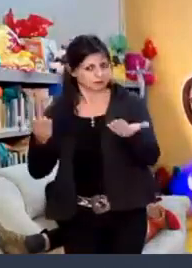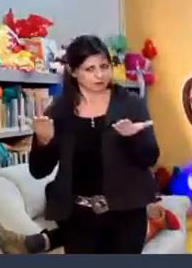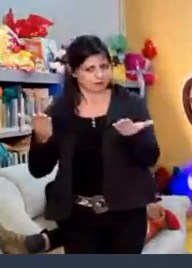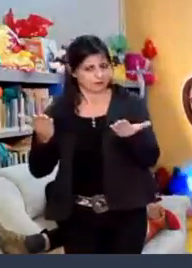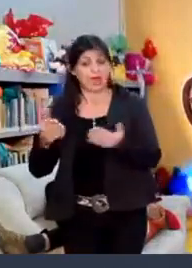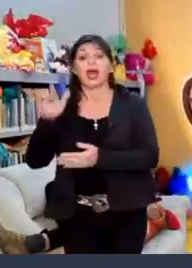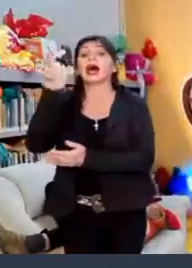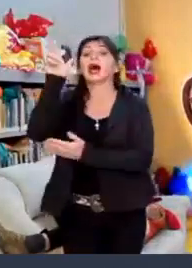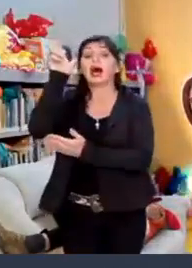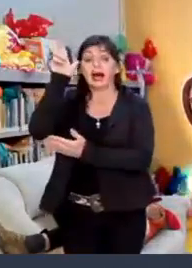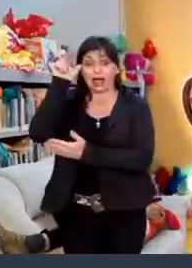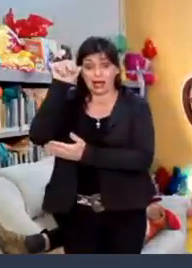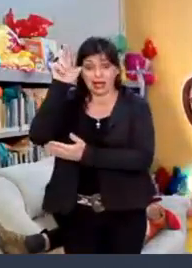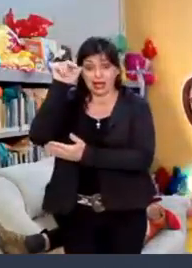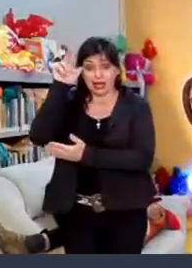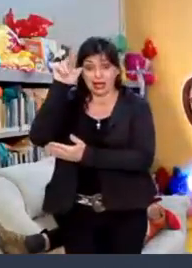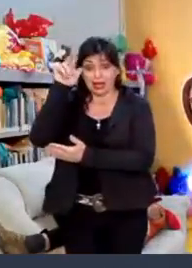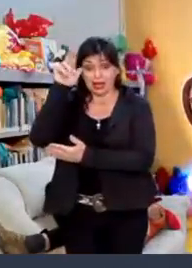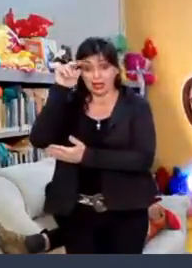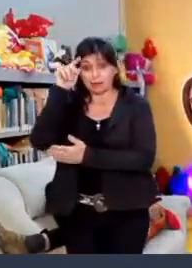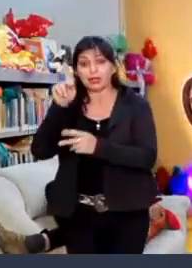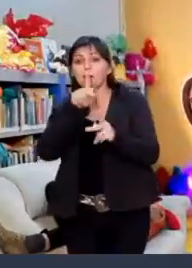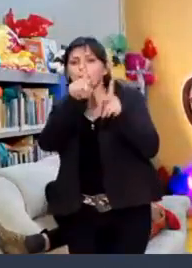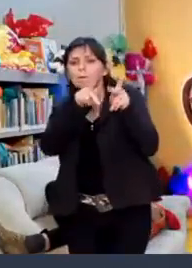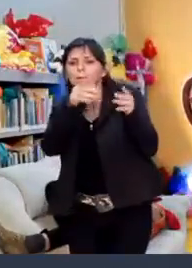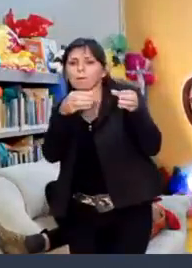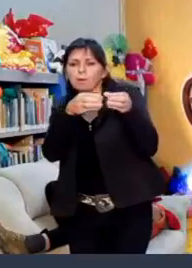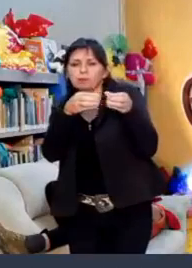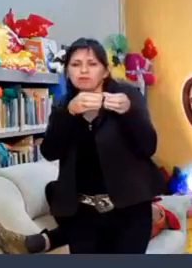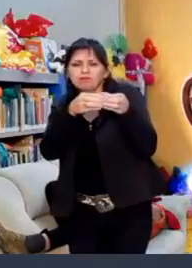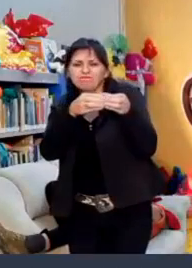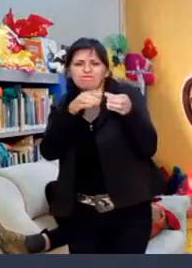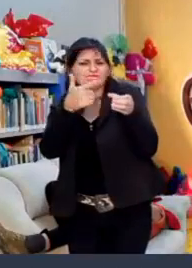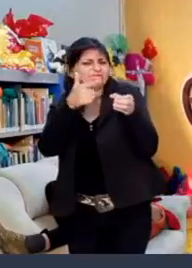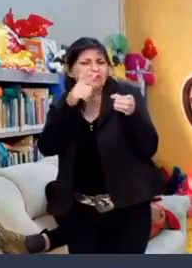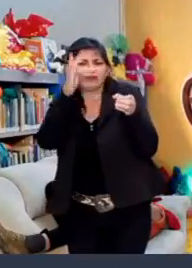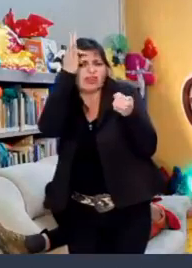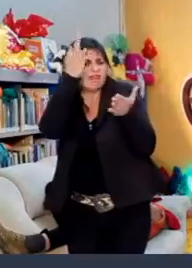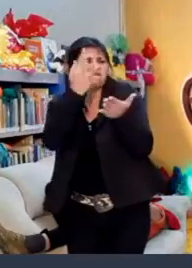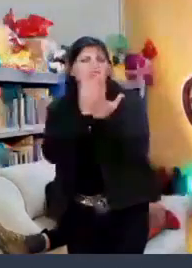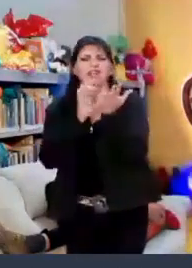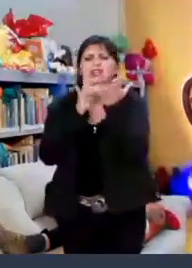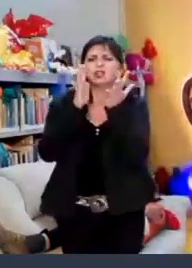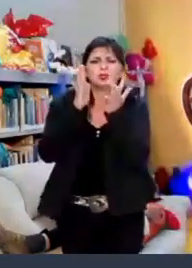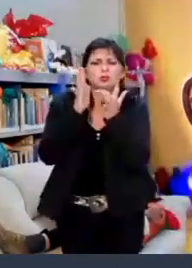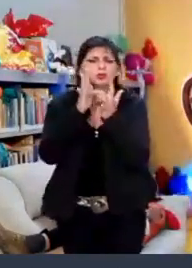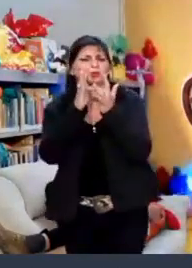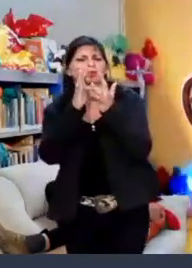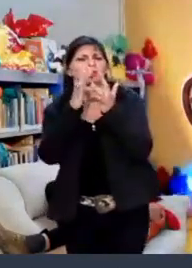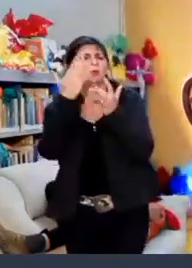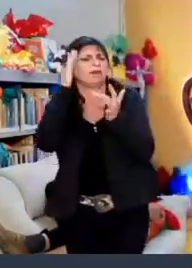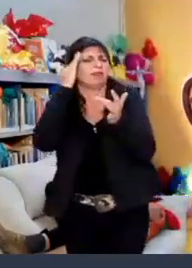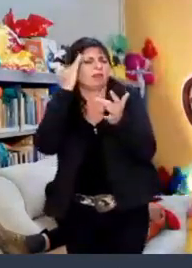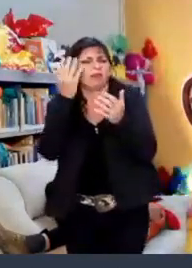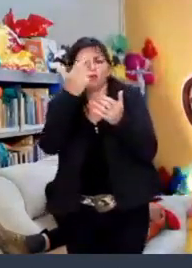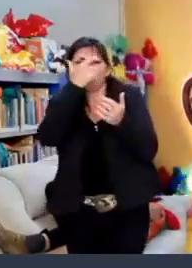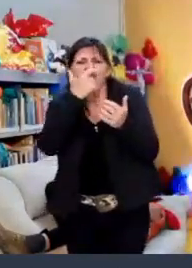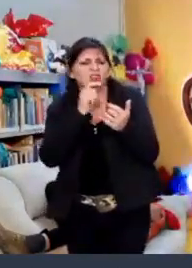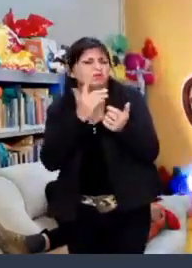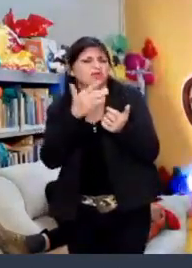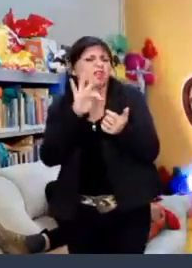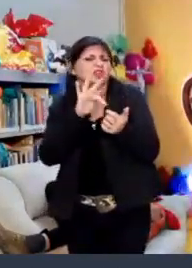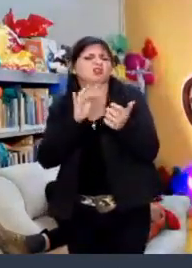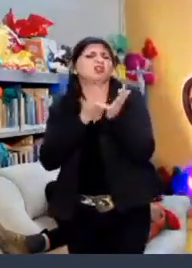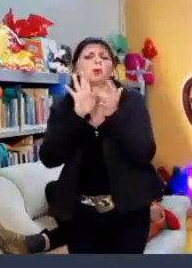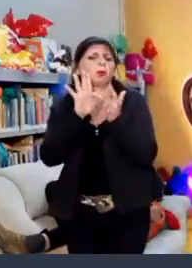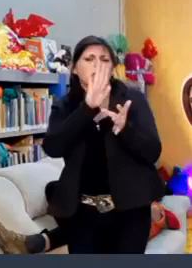Páscoa, ela é para os povos pagãos, então para aquelas pessoas que não são das religiões católicas,